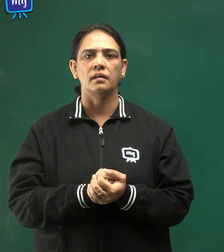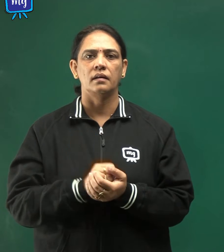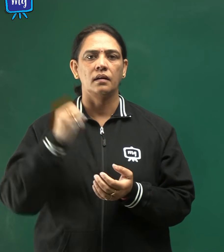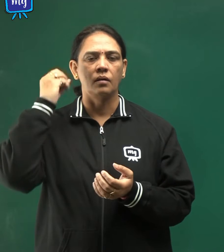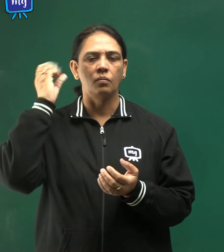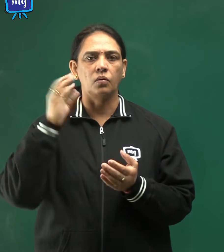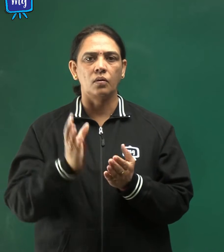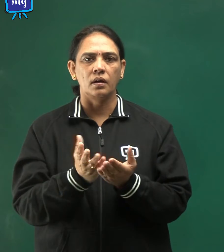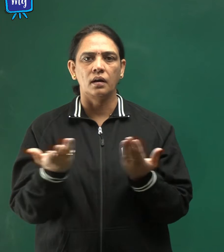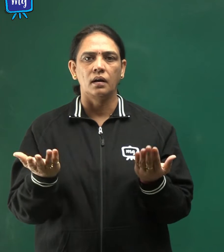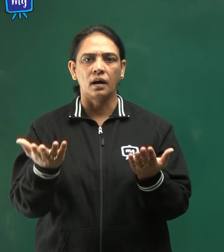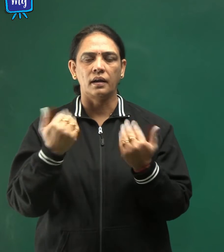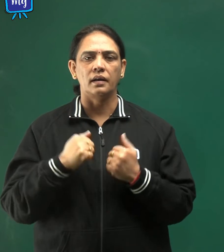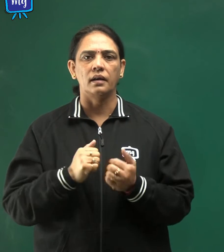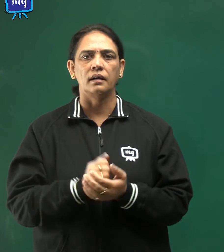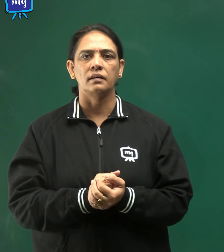पुस्तकें आने की